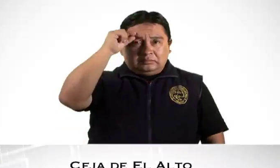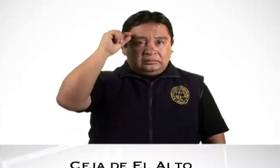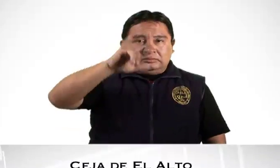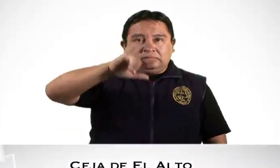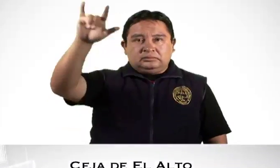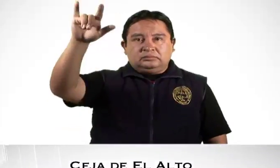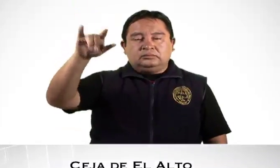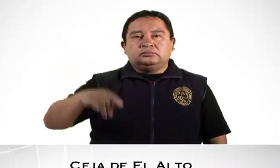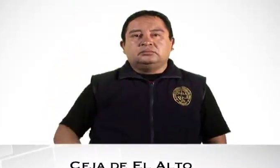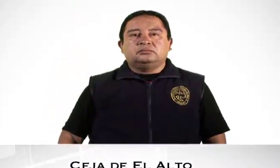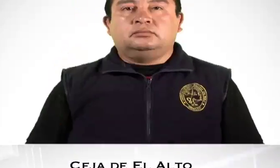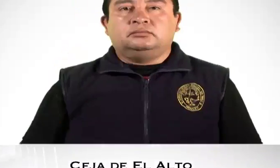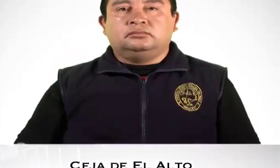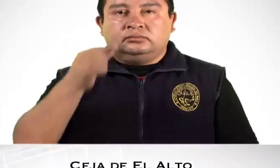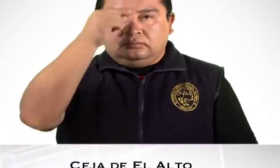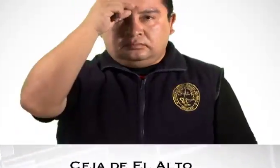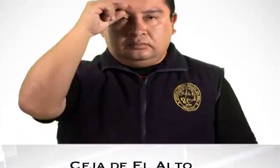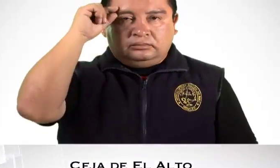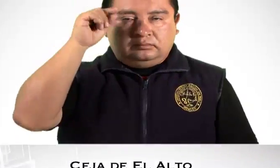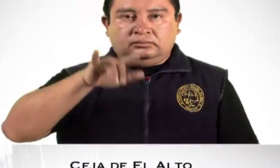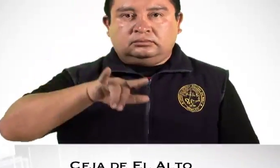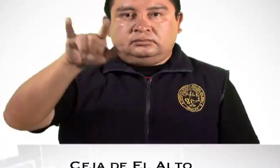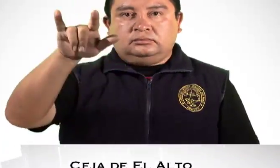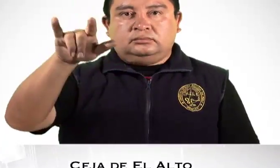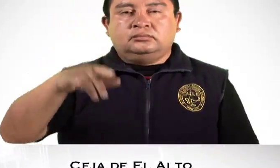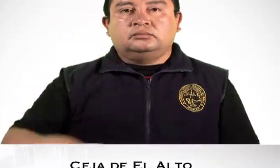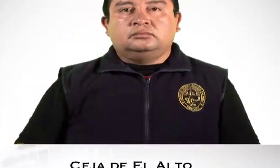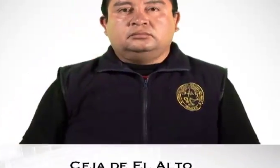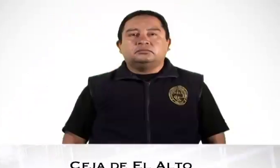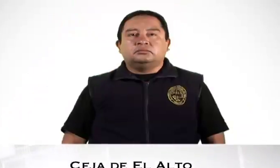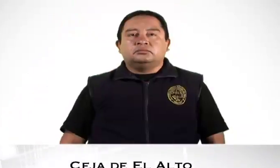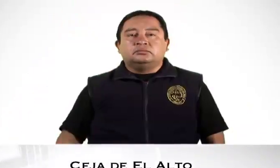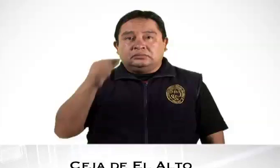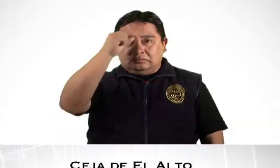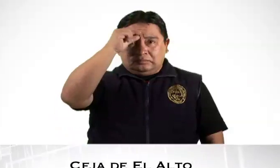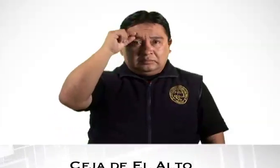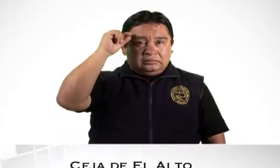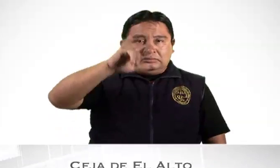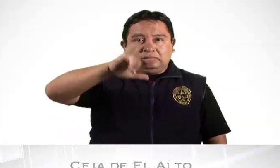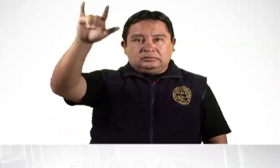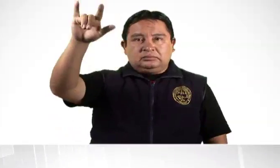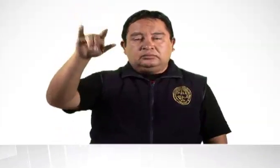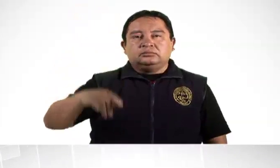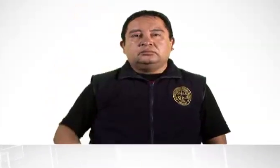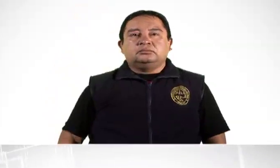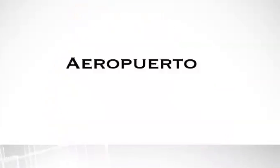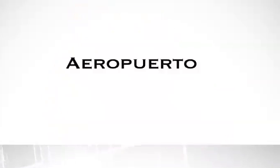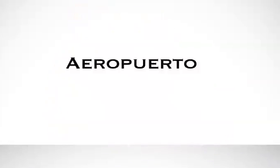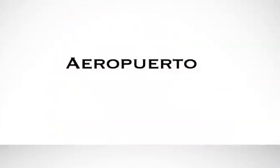Ceja el Alto. Ceja el Alto. Ceja el Alto.